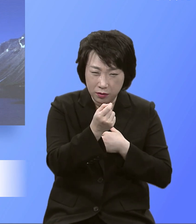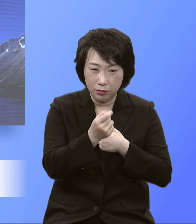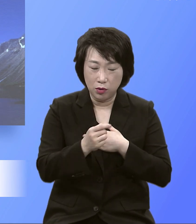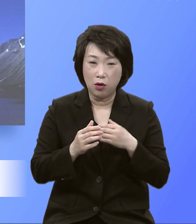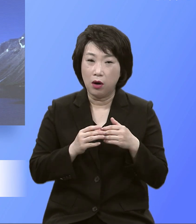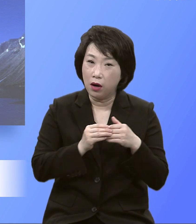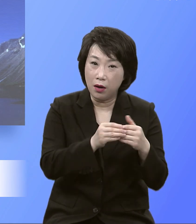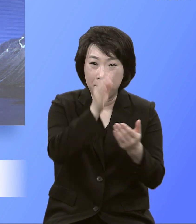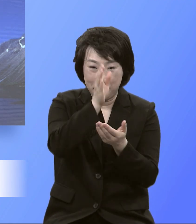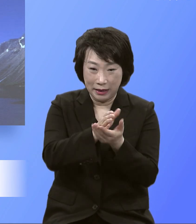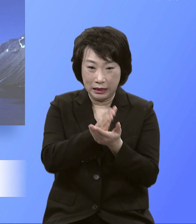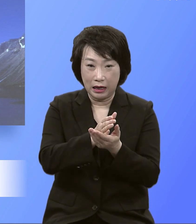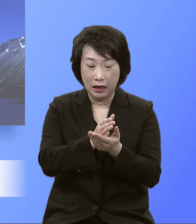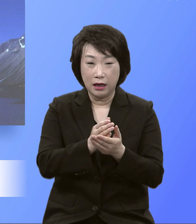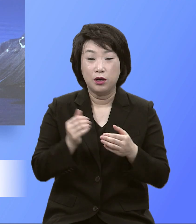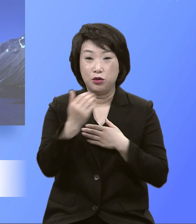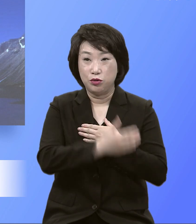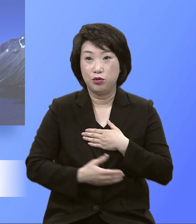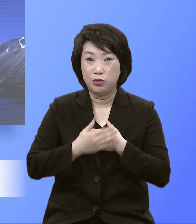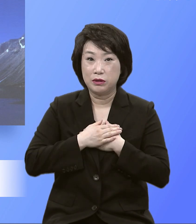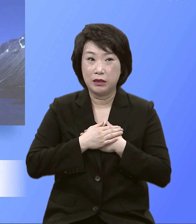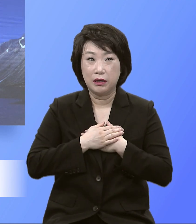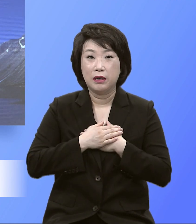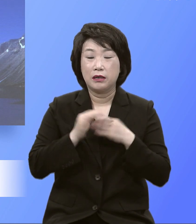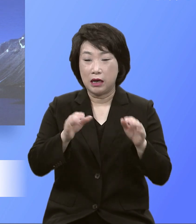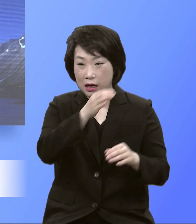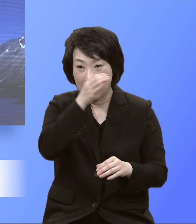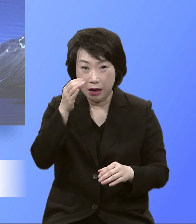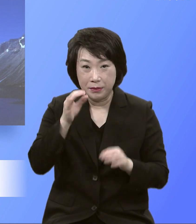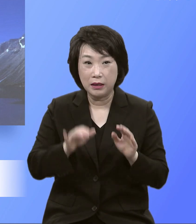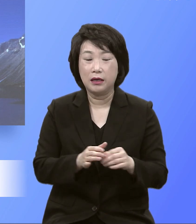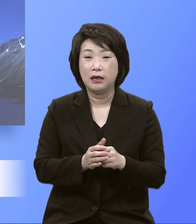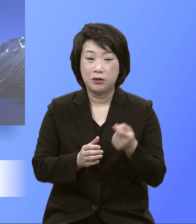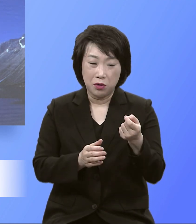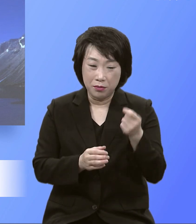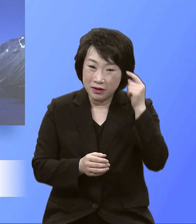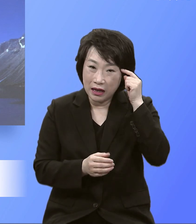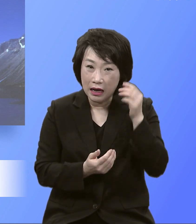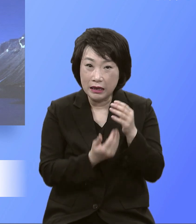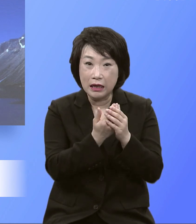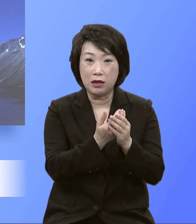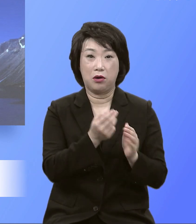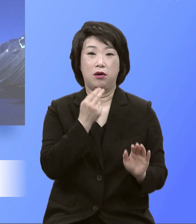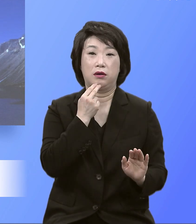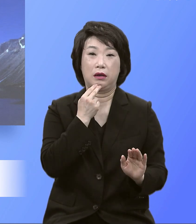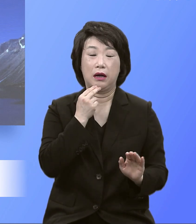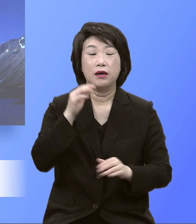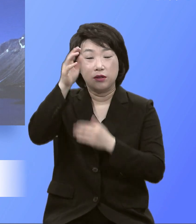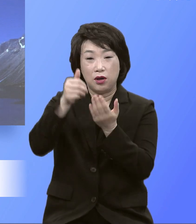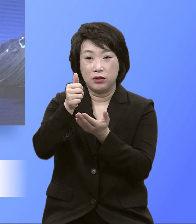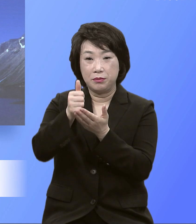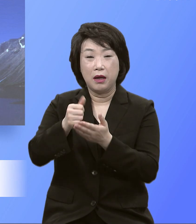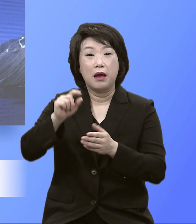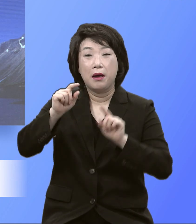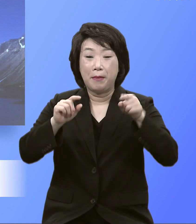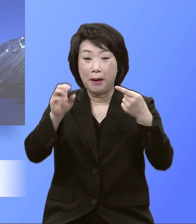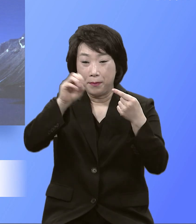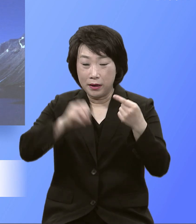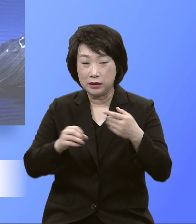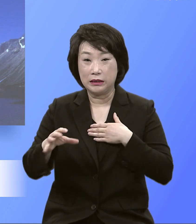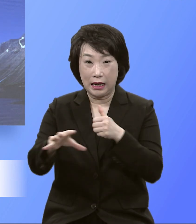관여하지 못하도록 육신이 감히 의견을 내놓지 못하도록 성령이